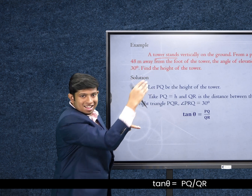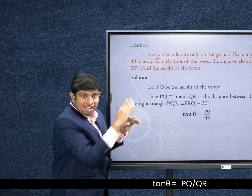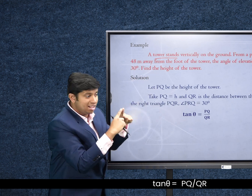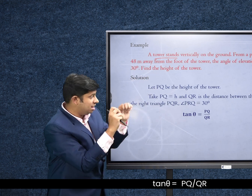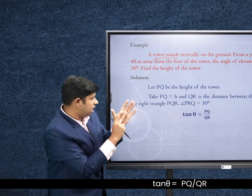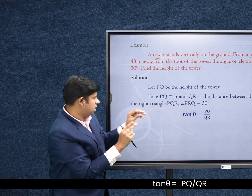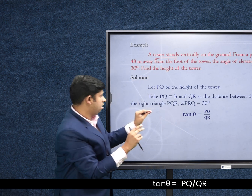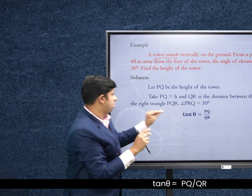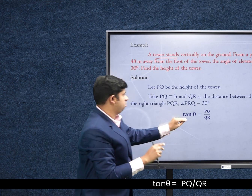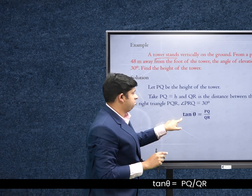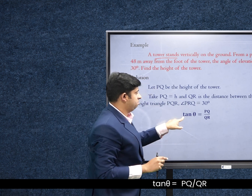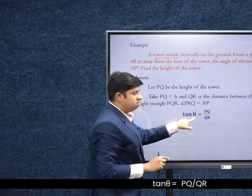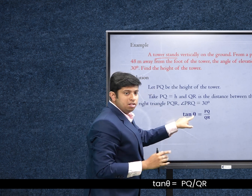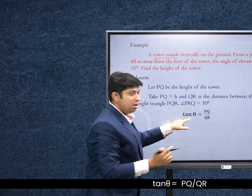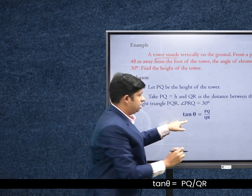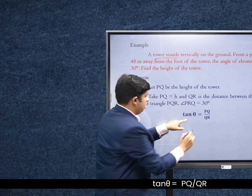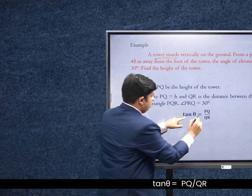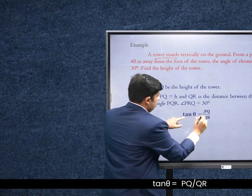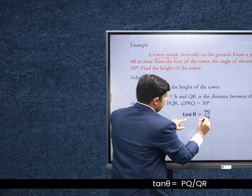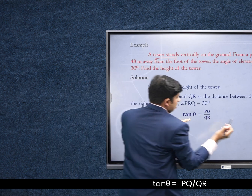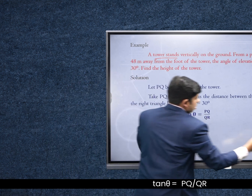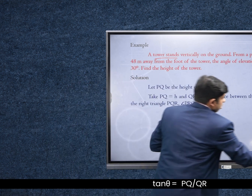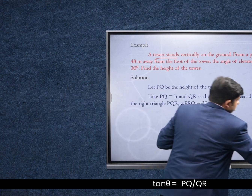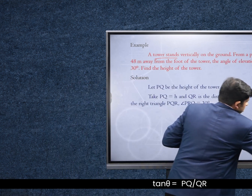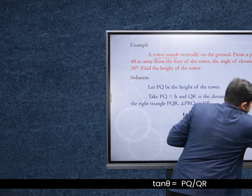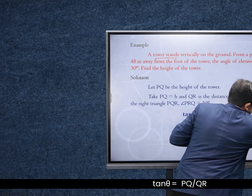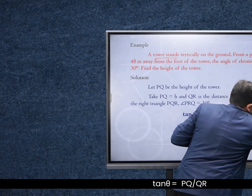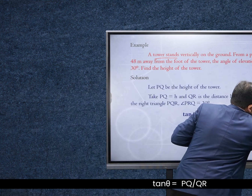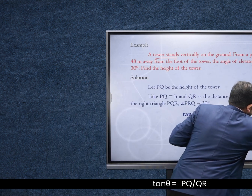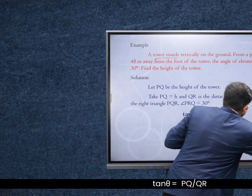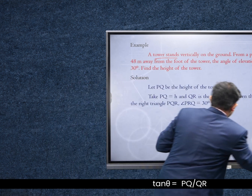टॅन FO थिटा बरोबर PQ छेद QR.